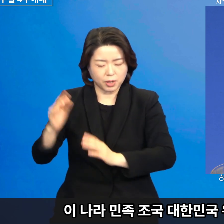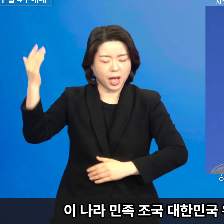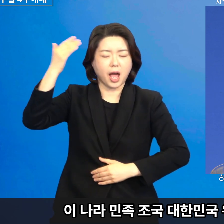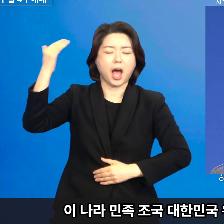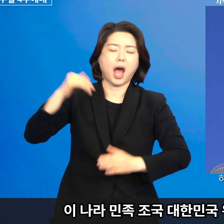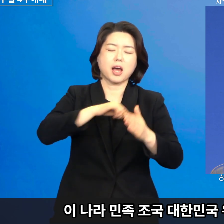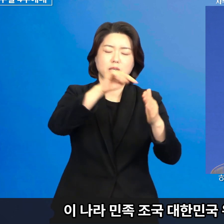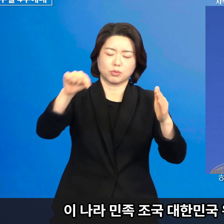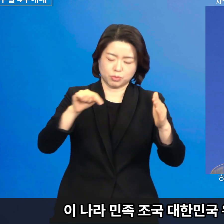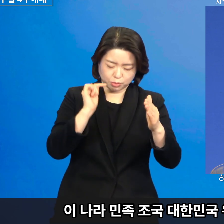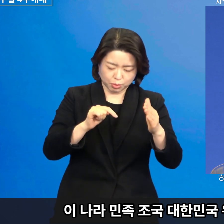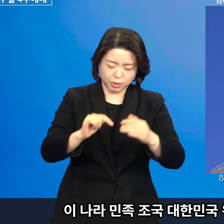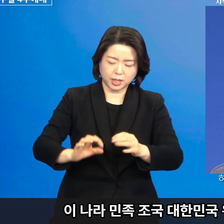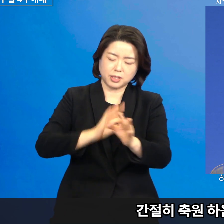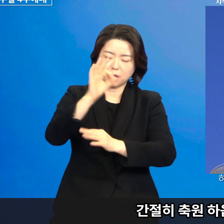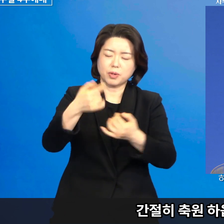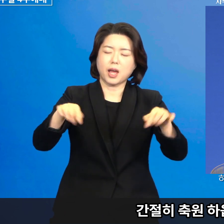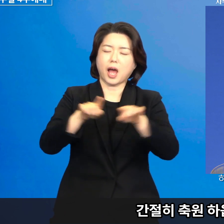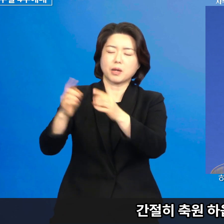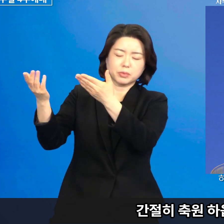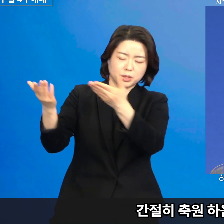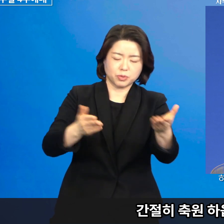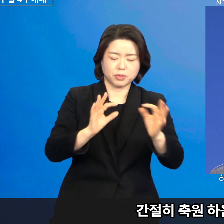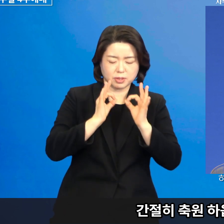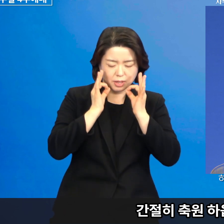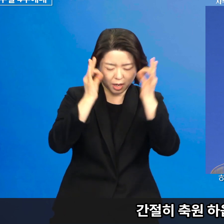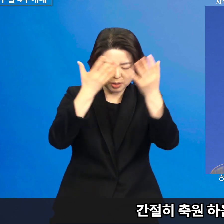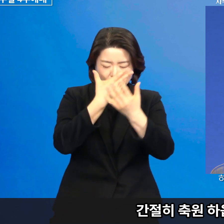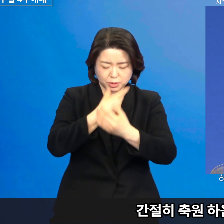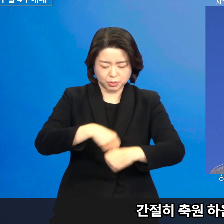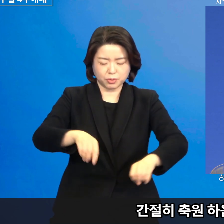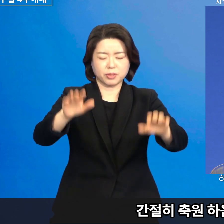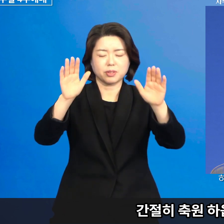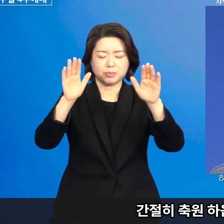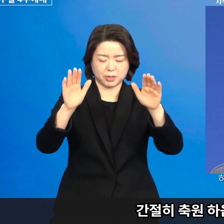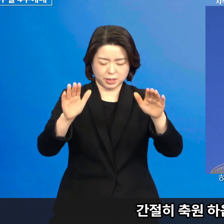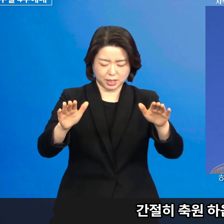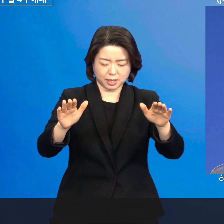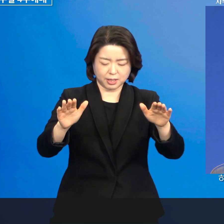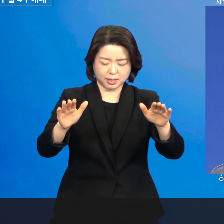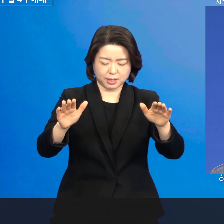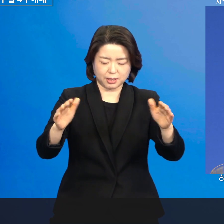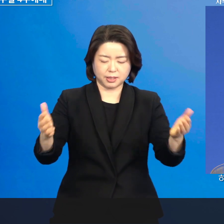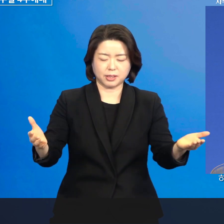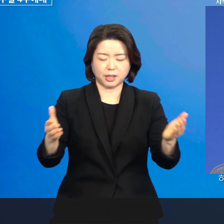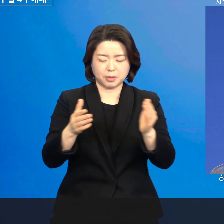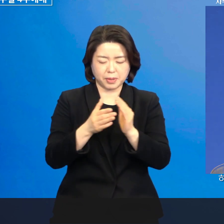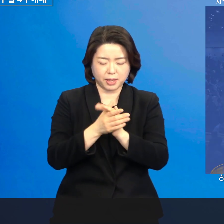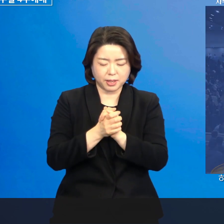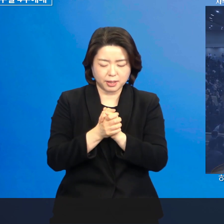대한민국 위에 영원히 함께 하시기를 간절히 축원하옵나이다. 아멘.